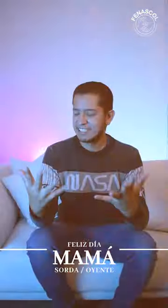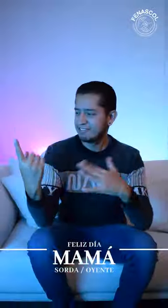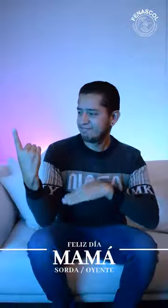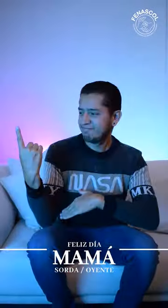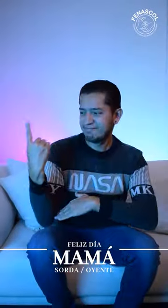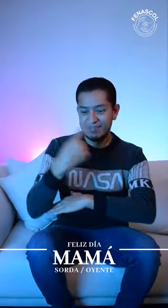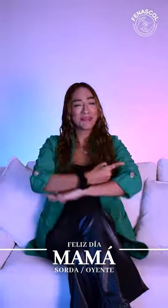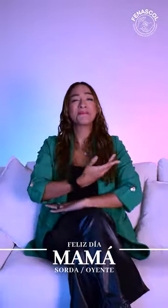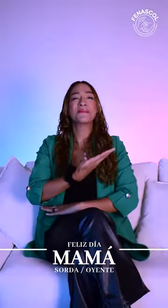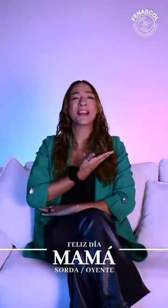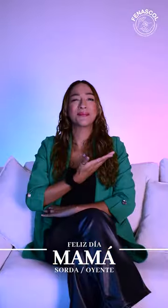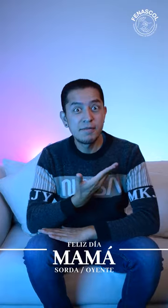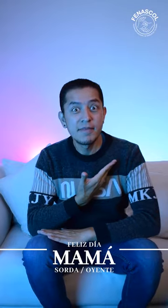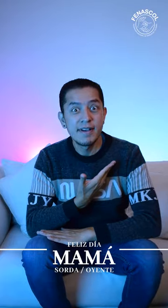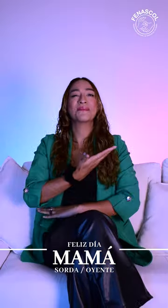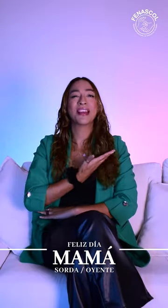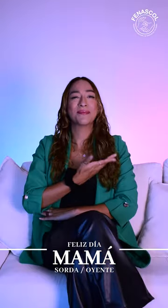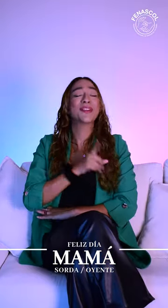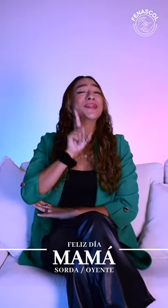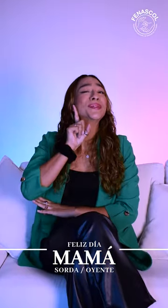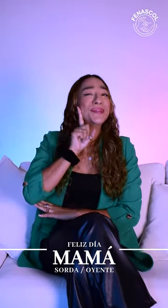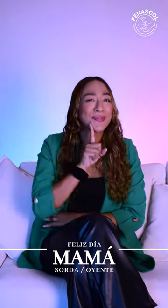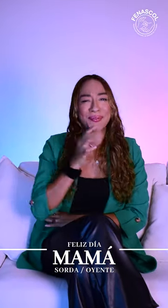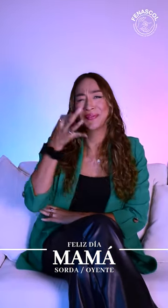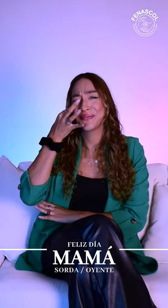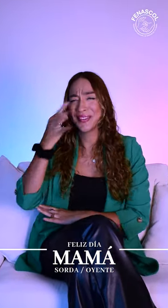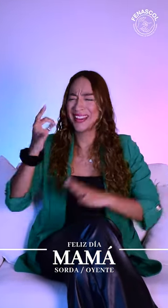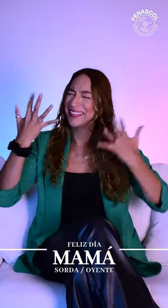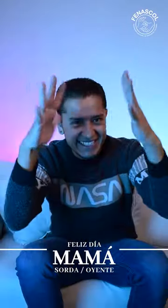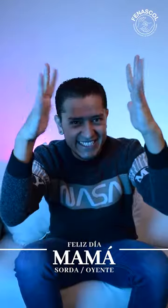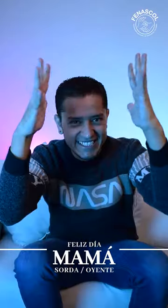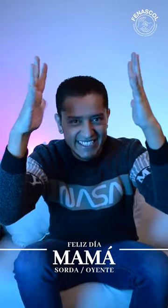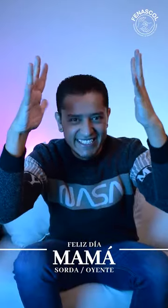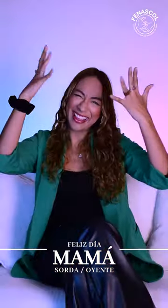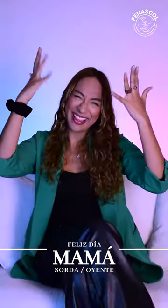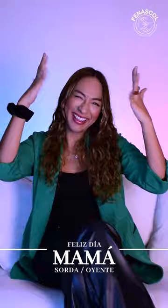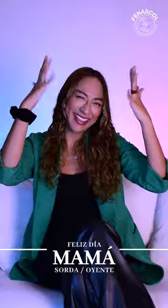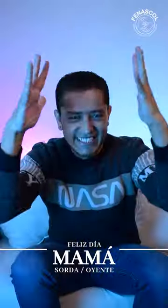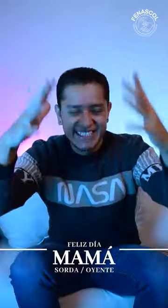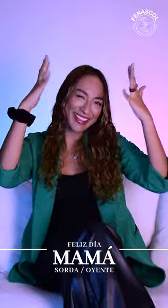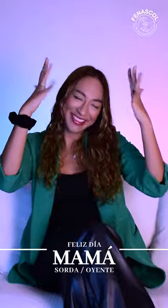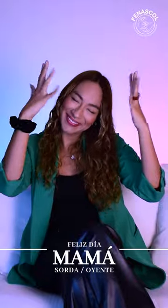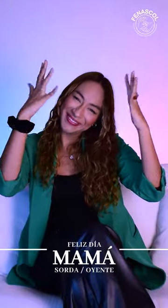madre feliz feliz día Día de la madre de la